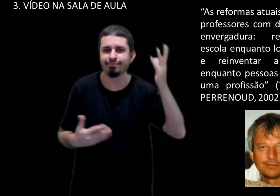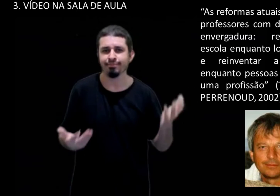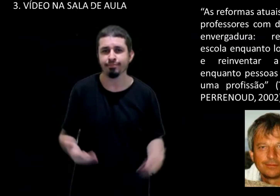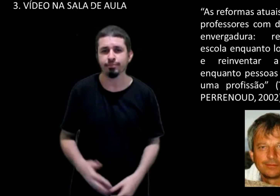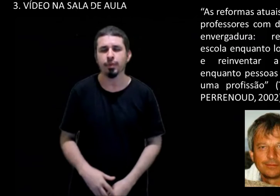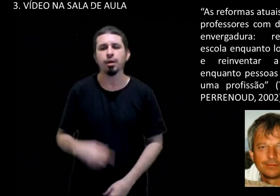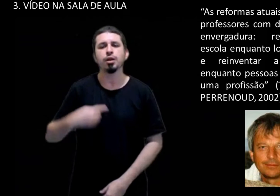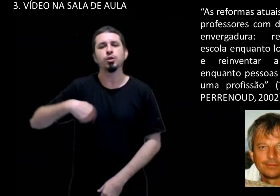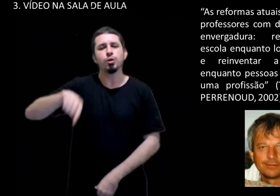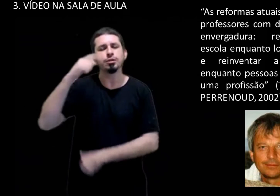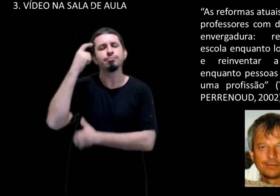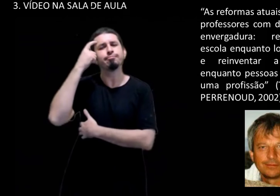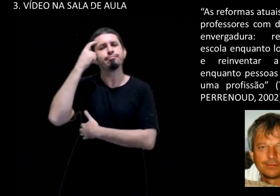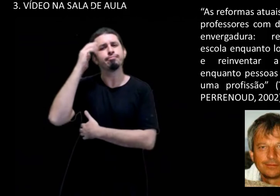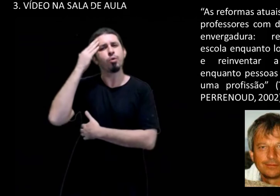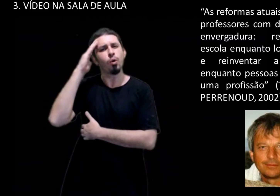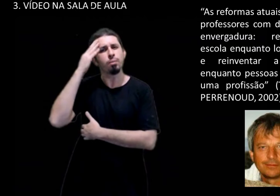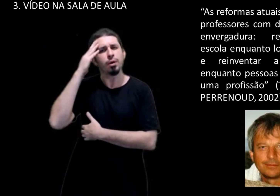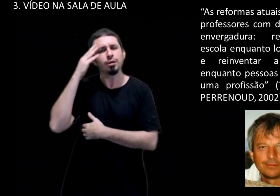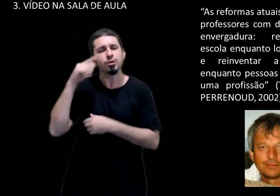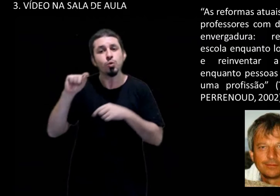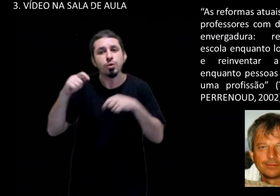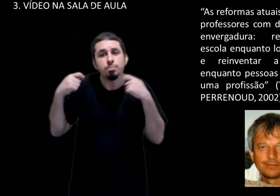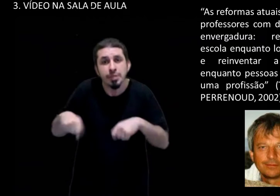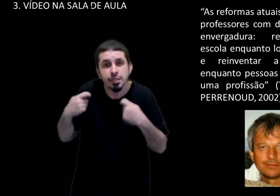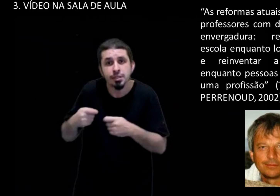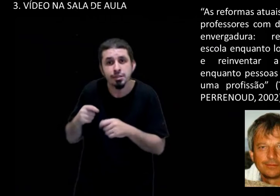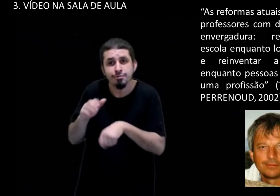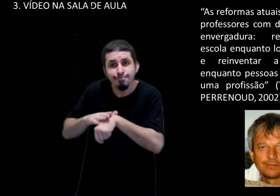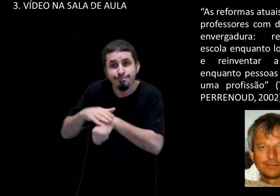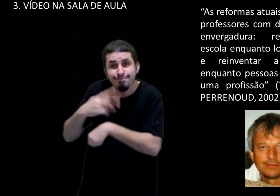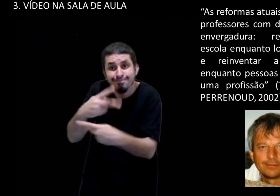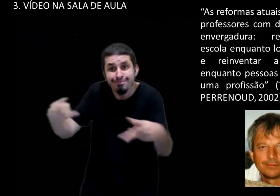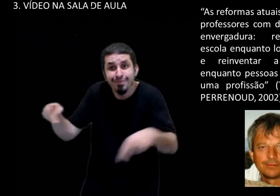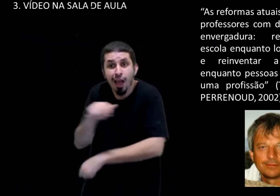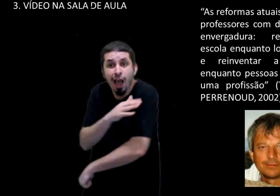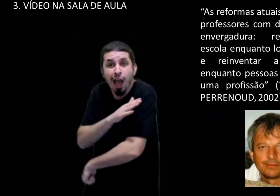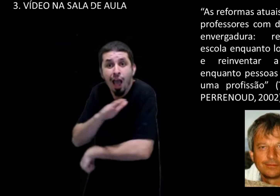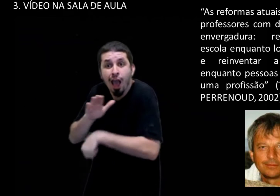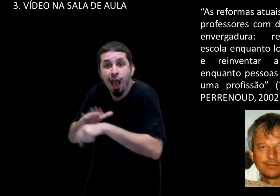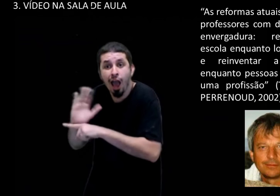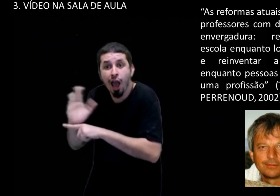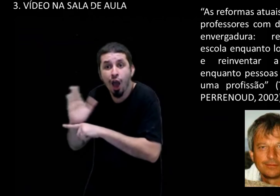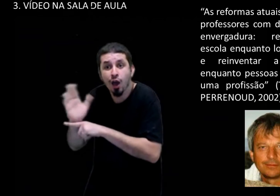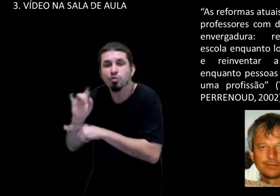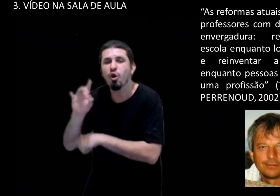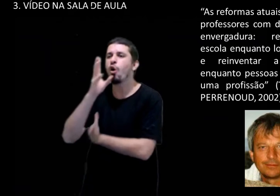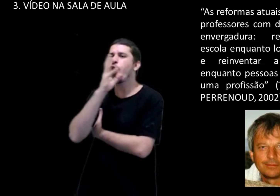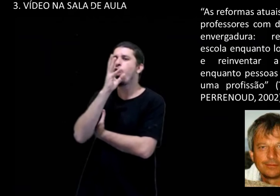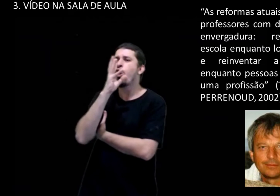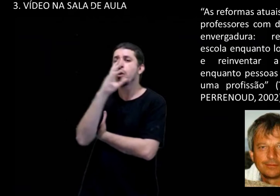vídeos em vez de apenas espectador abre gigantescas possibilidades de intervenção pedagógica. Por